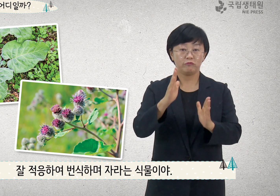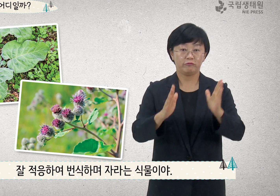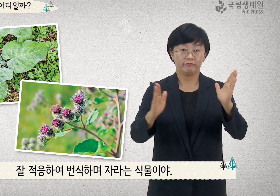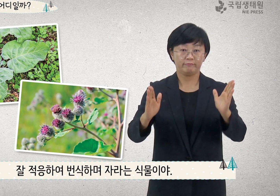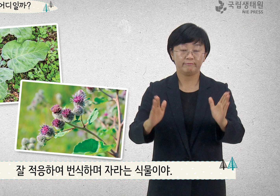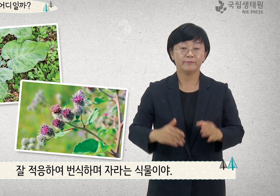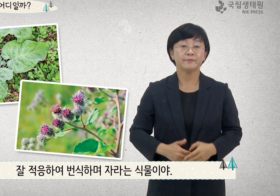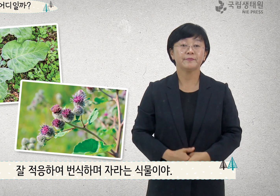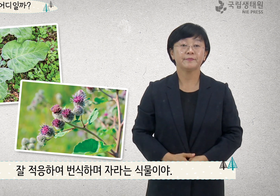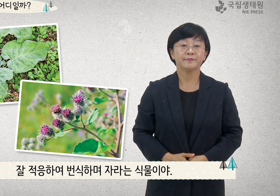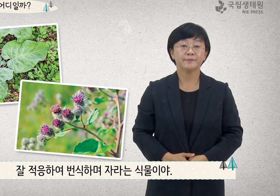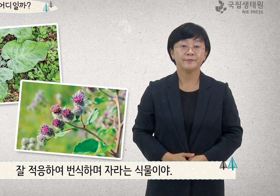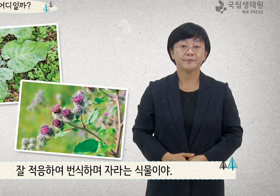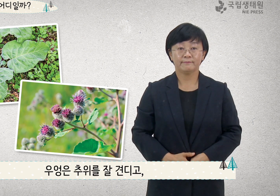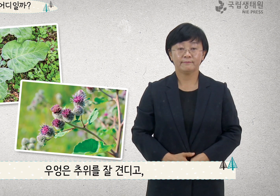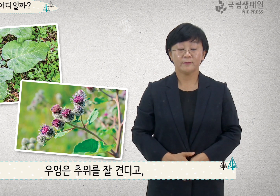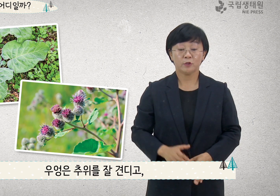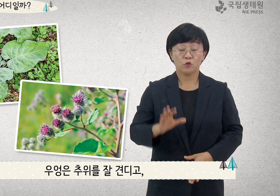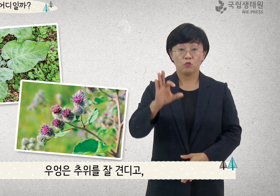식물이야.